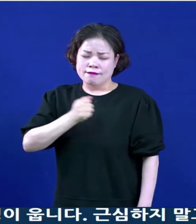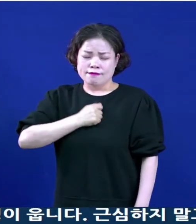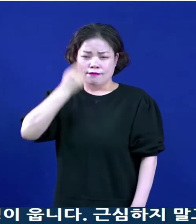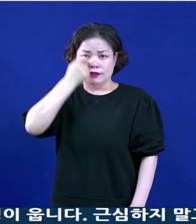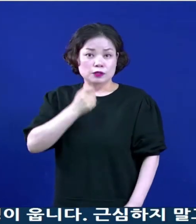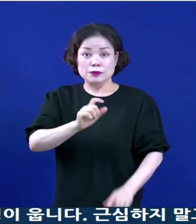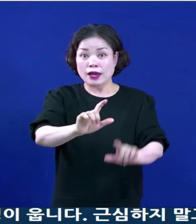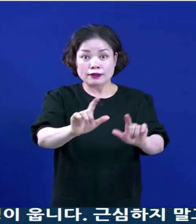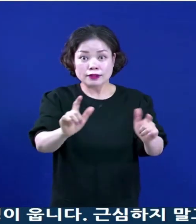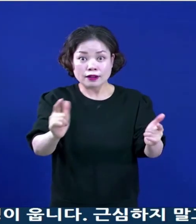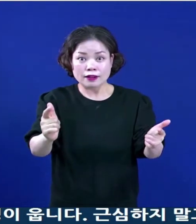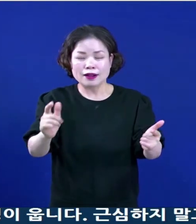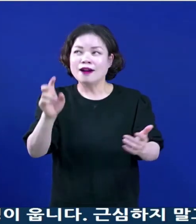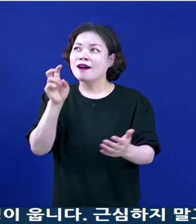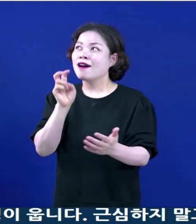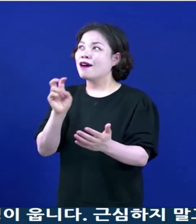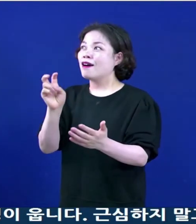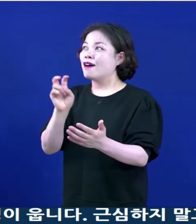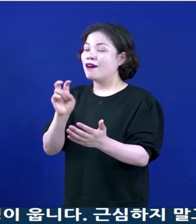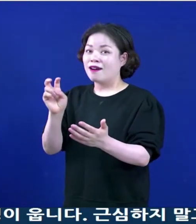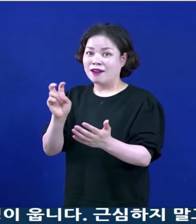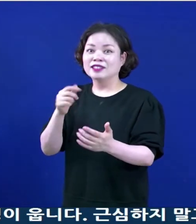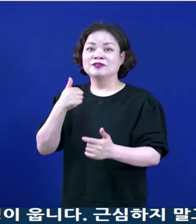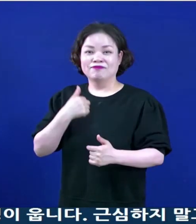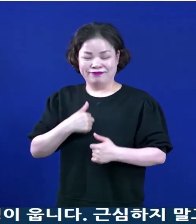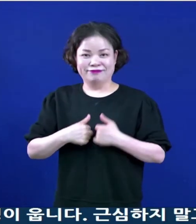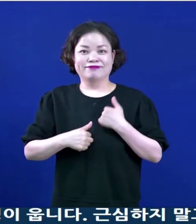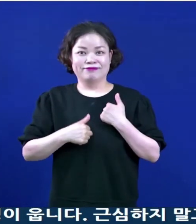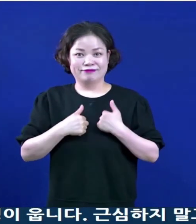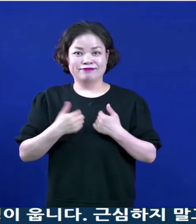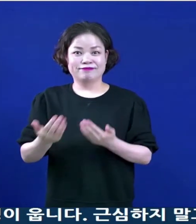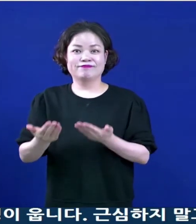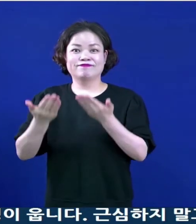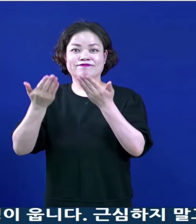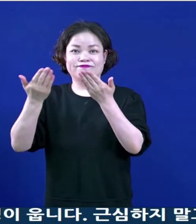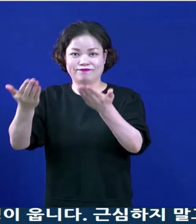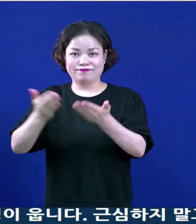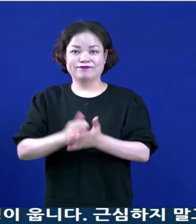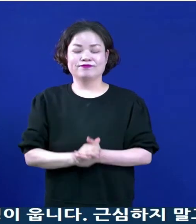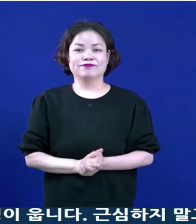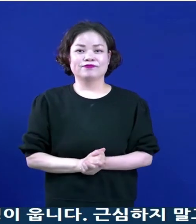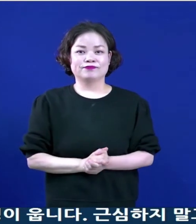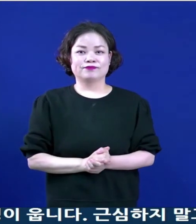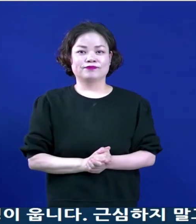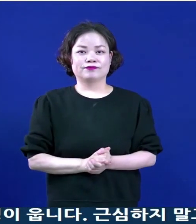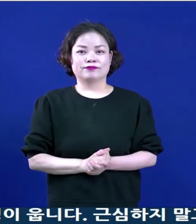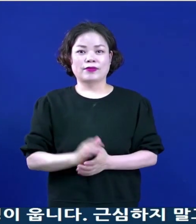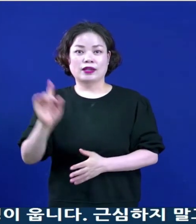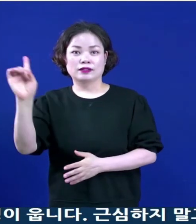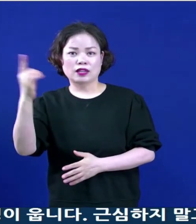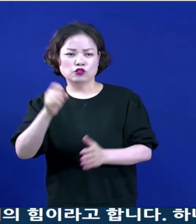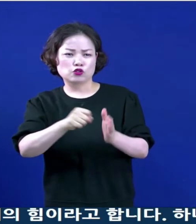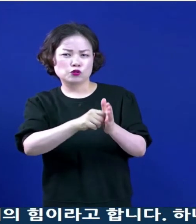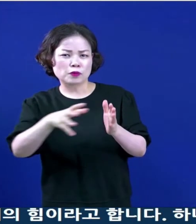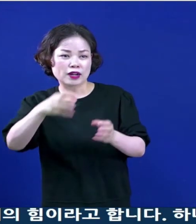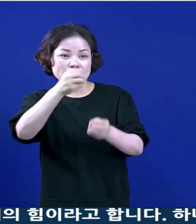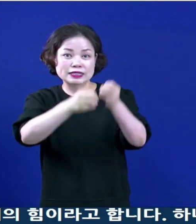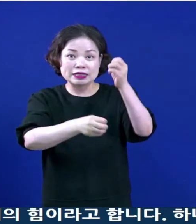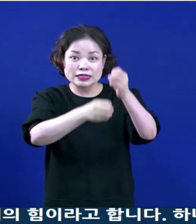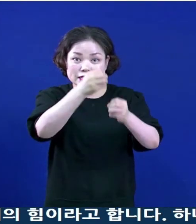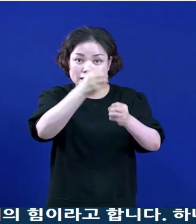것이 아니라 찬양하고 기뻐할 수 있었던 것입니다. 다윗의 유명한 시 중에